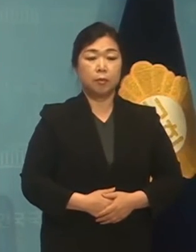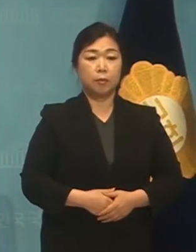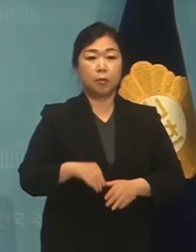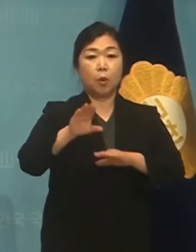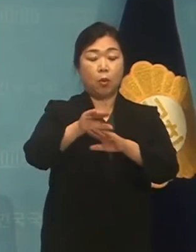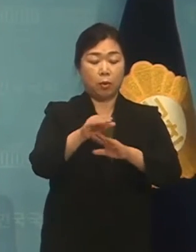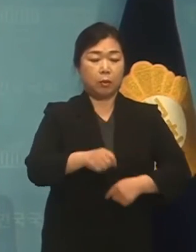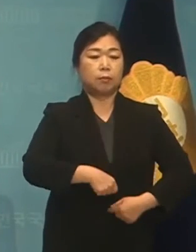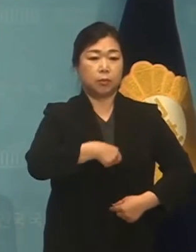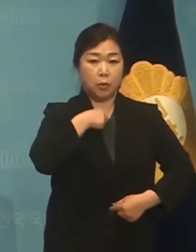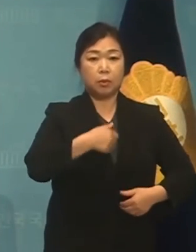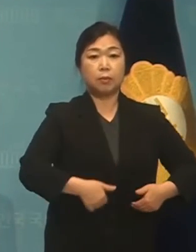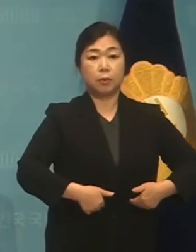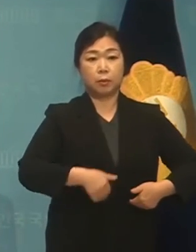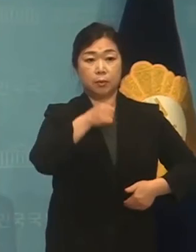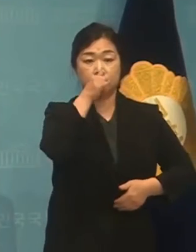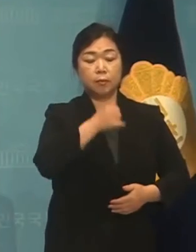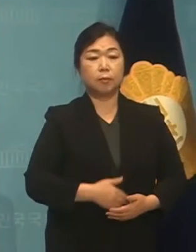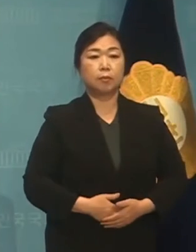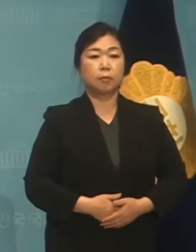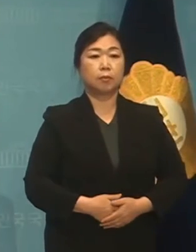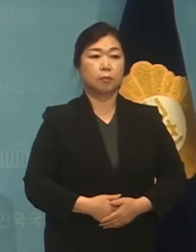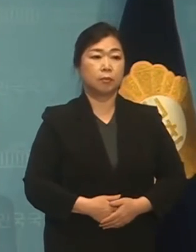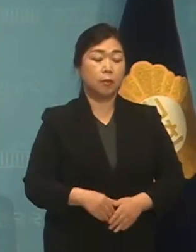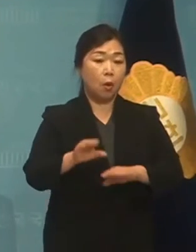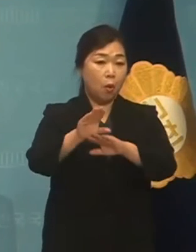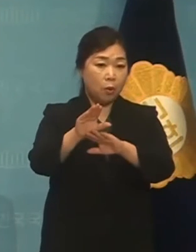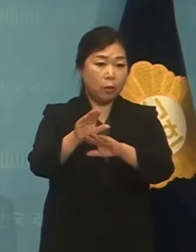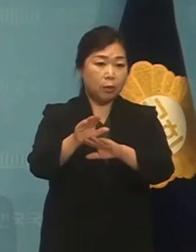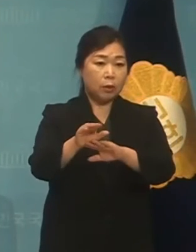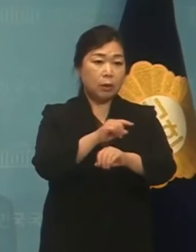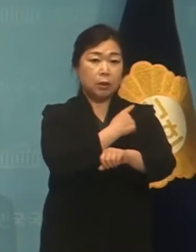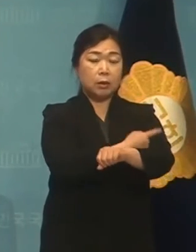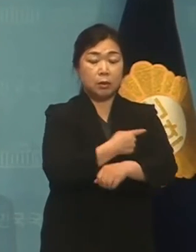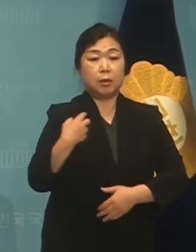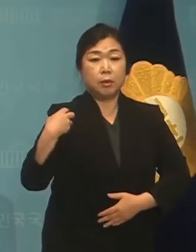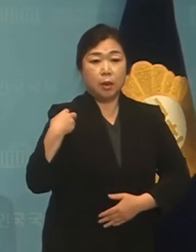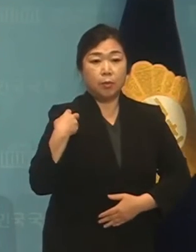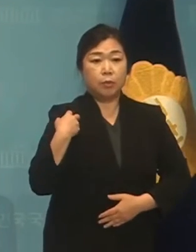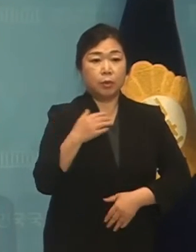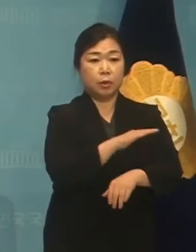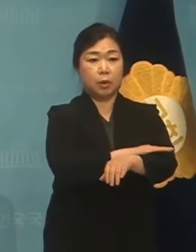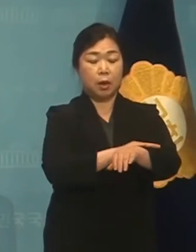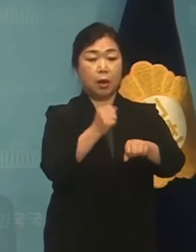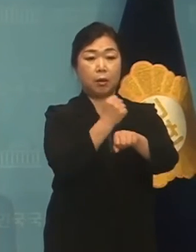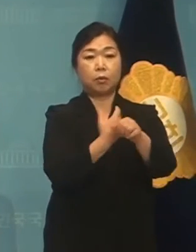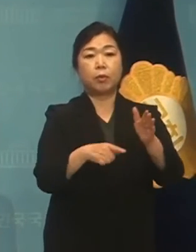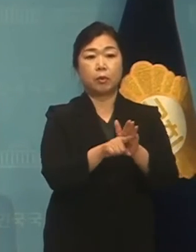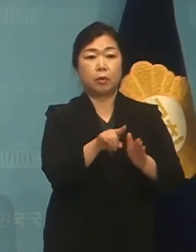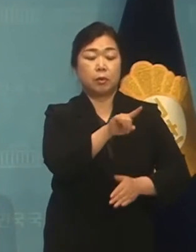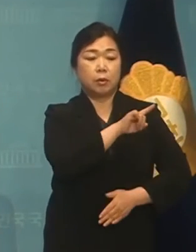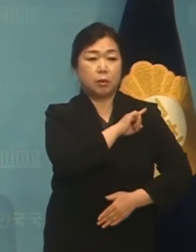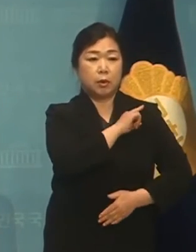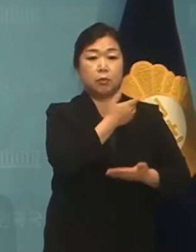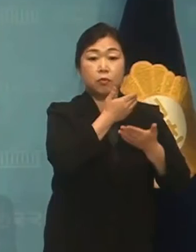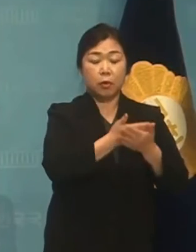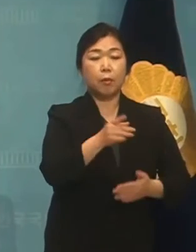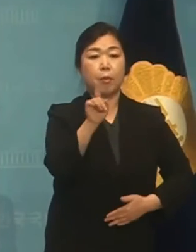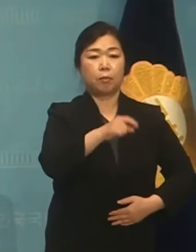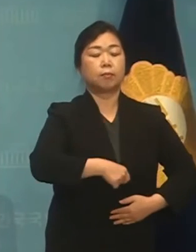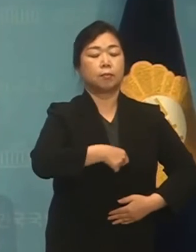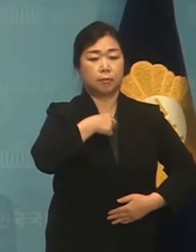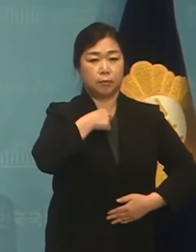언론은 정직해야 합니다. 언론이 언론으로서의 책무를 다하기 위해서는 가장 큰 덕목은